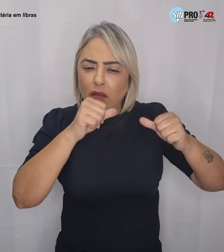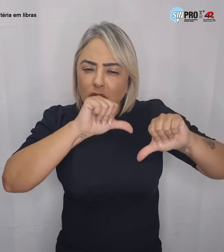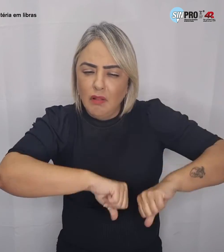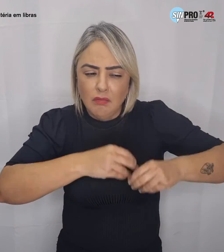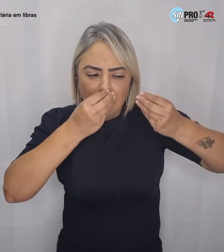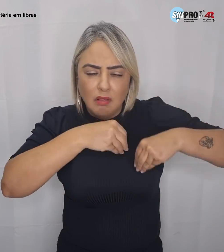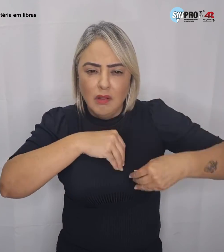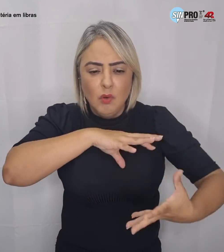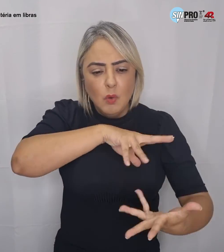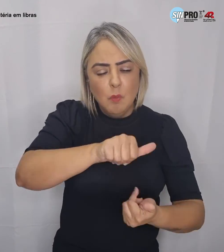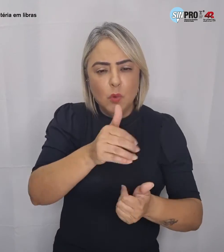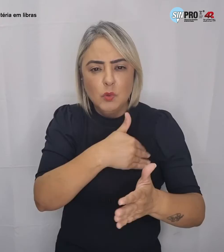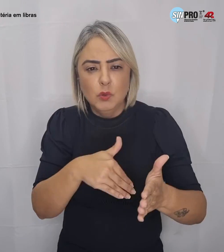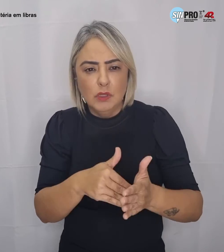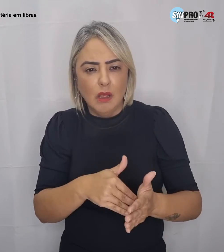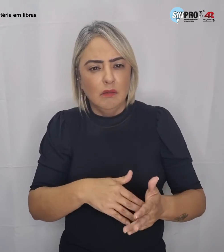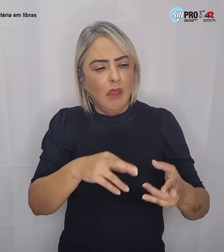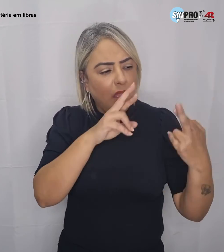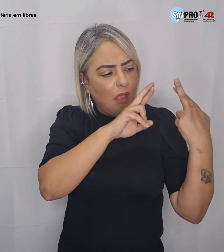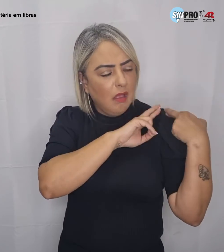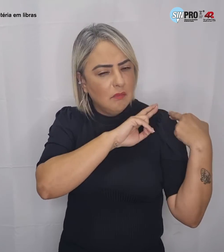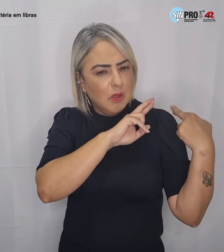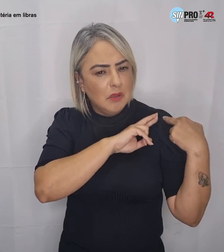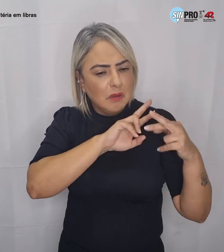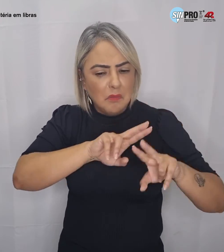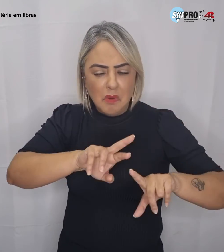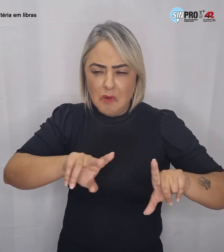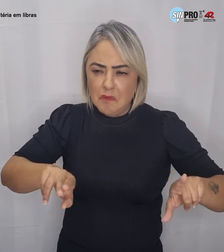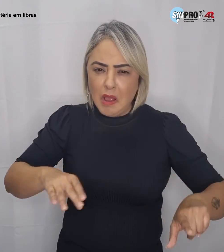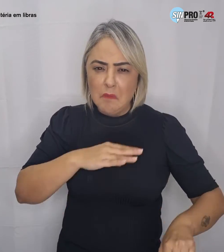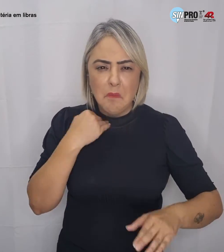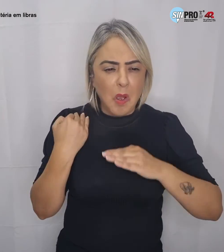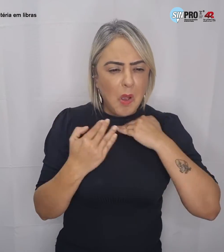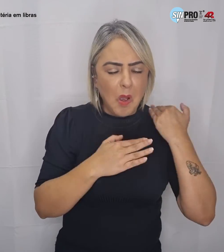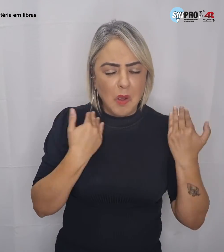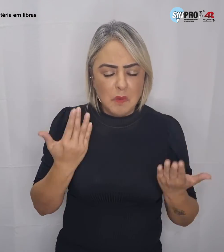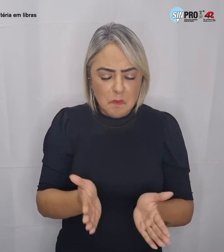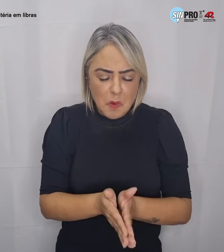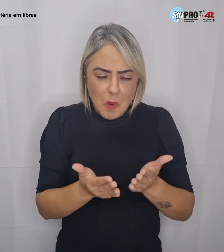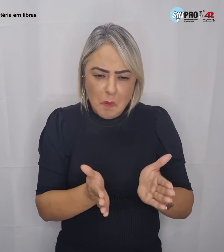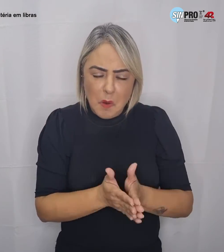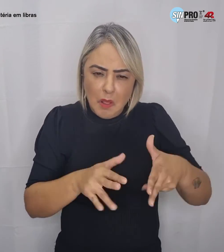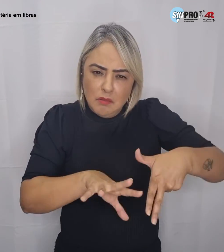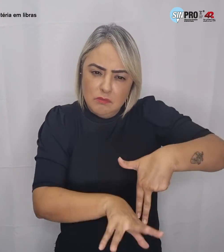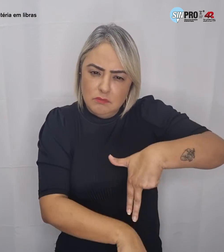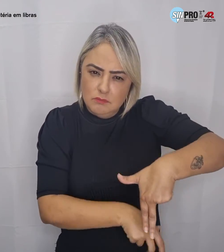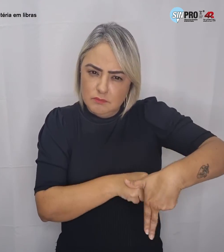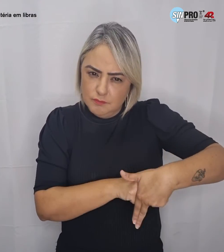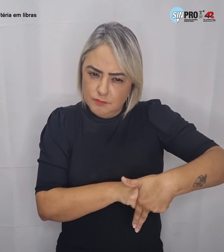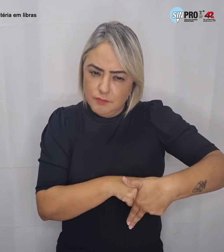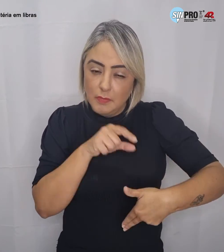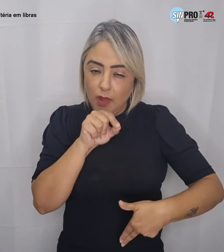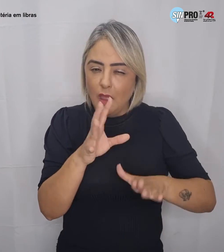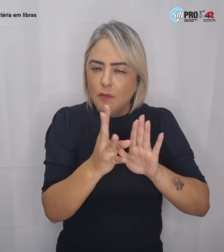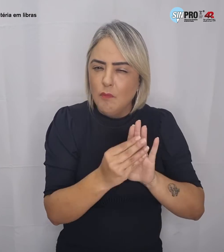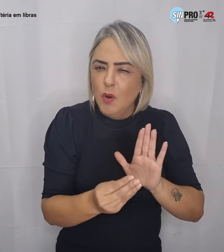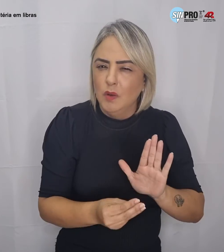fracassado em todo o mundo, responsável por milhões de mortes, miséria e corrupção. É um